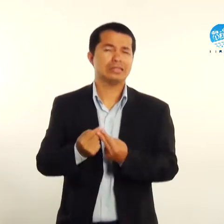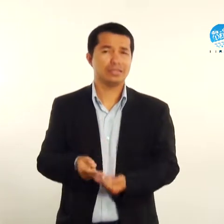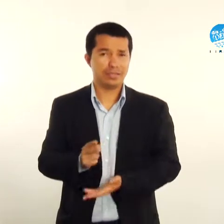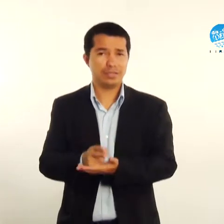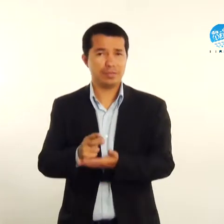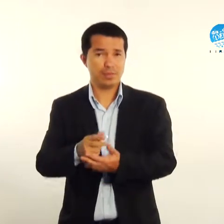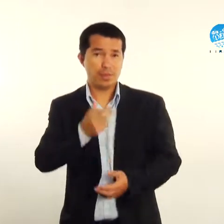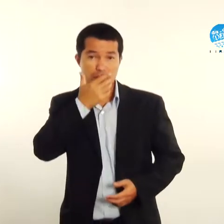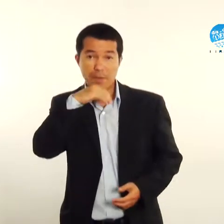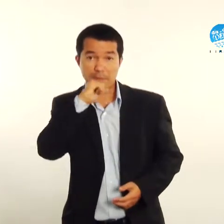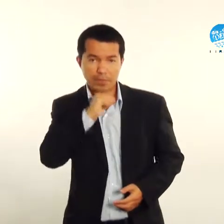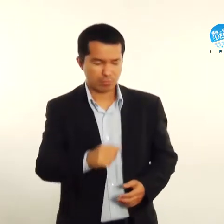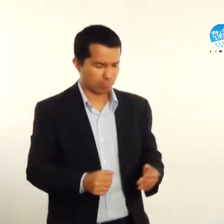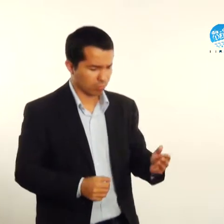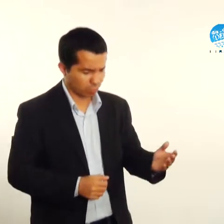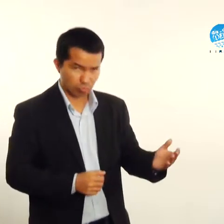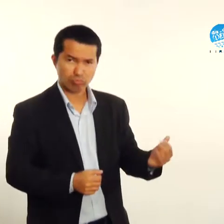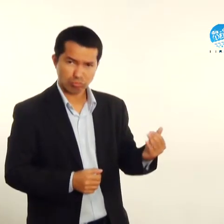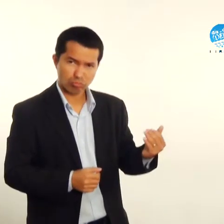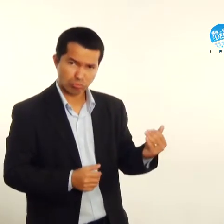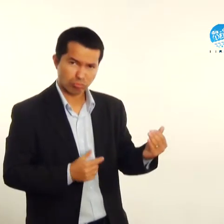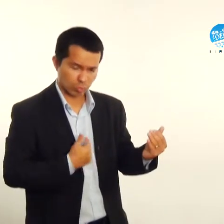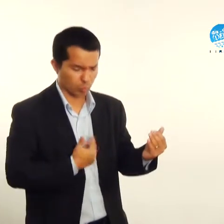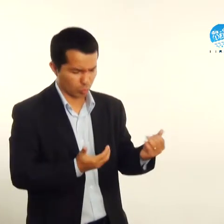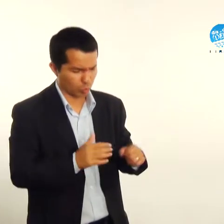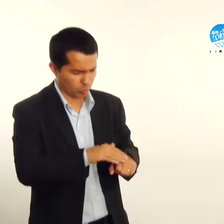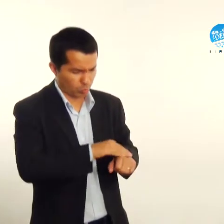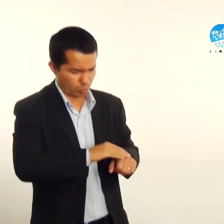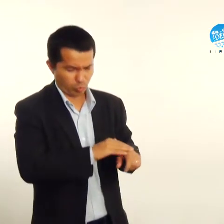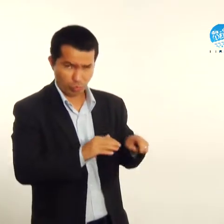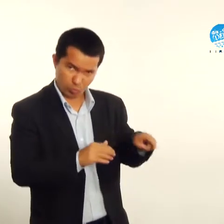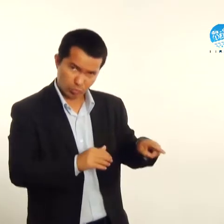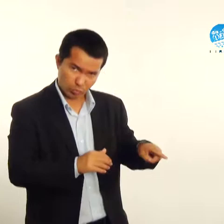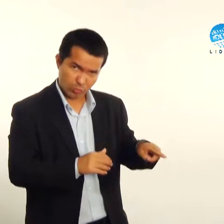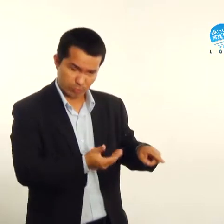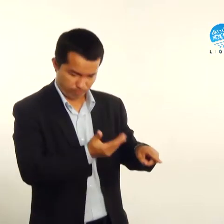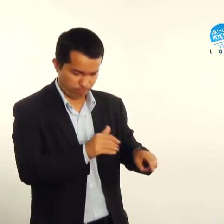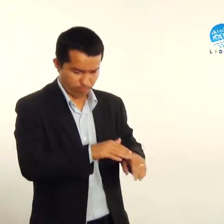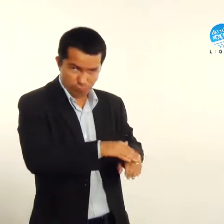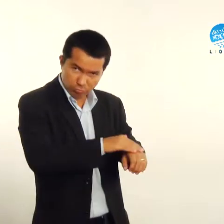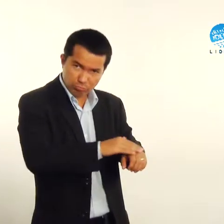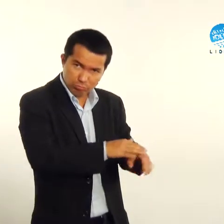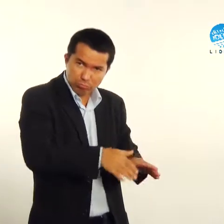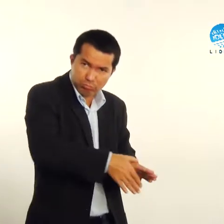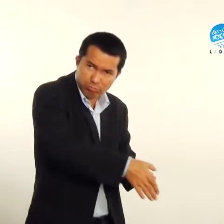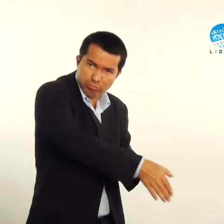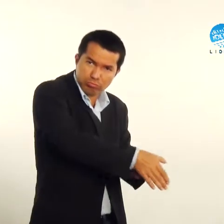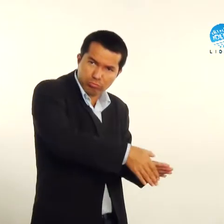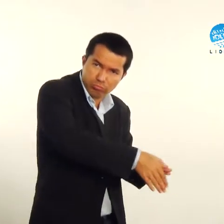você. Um dia, eu tinha baixado um pneu do carro,